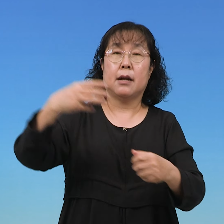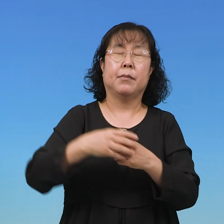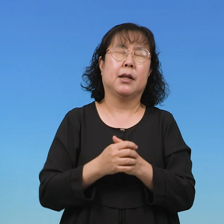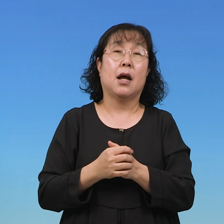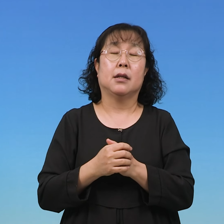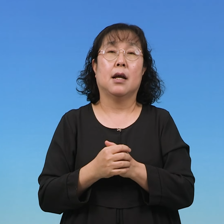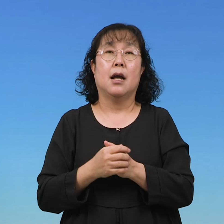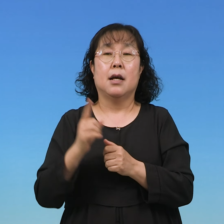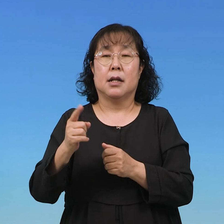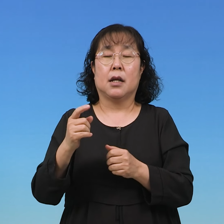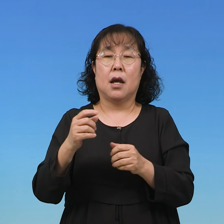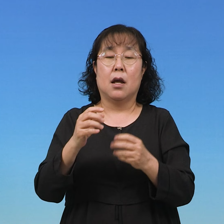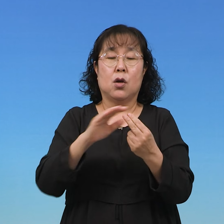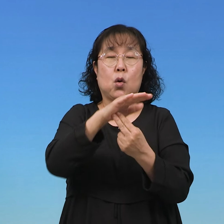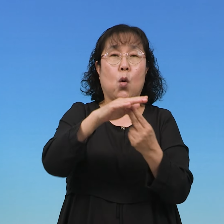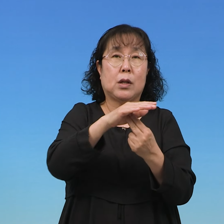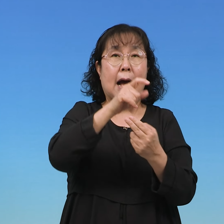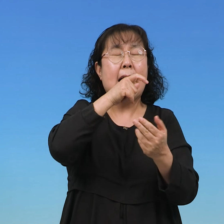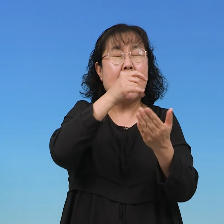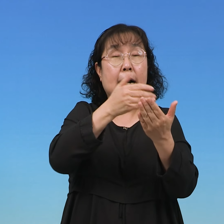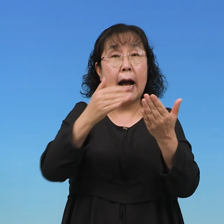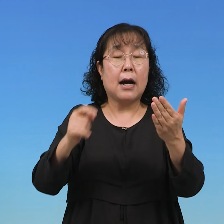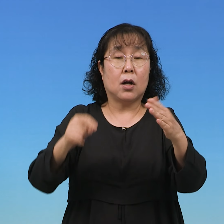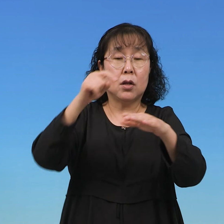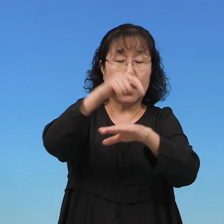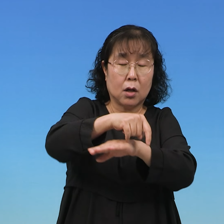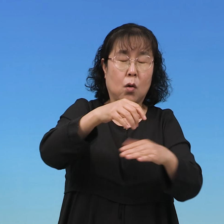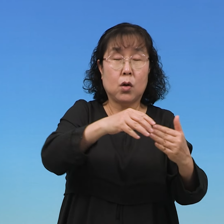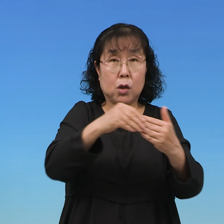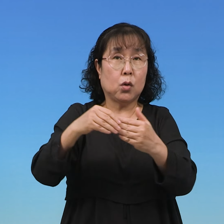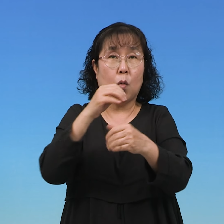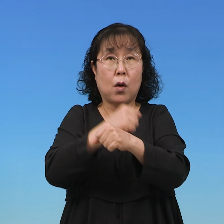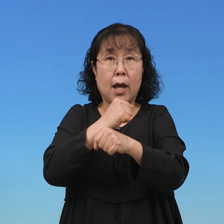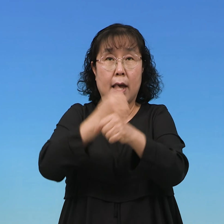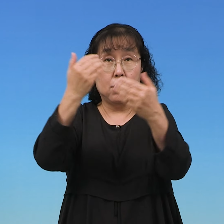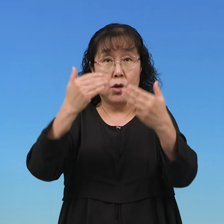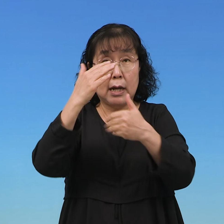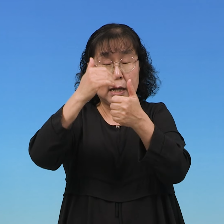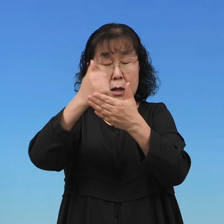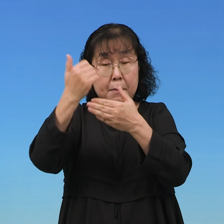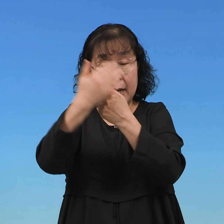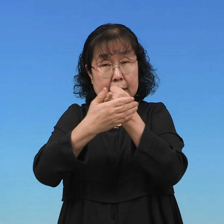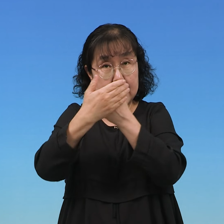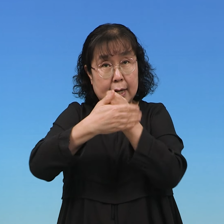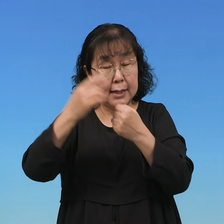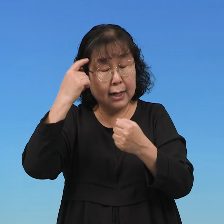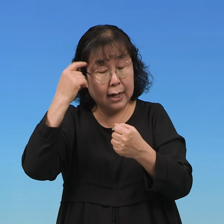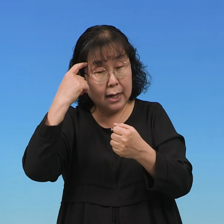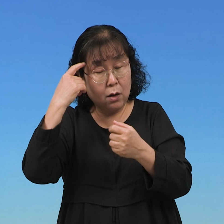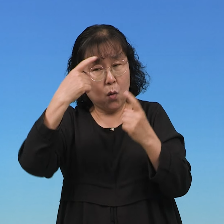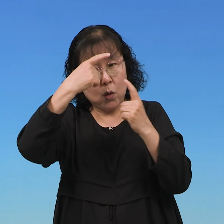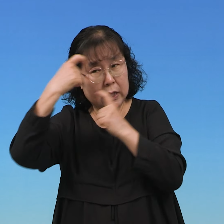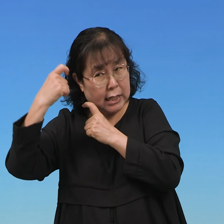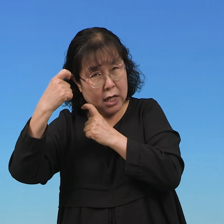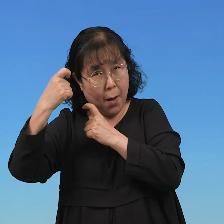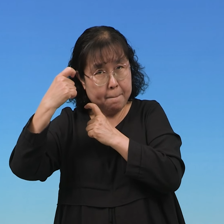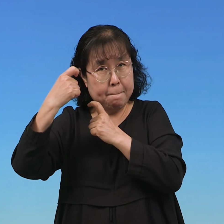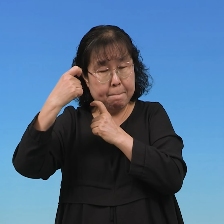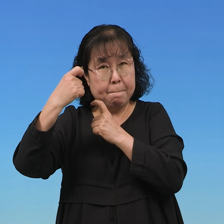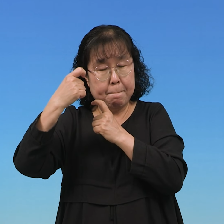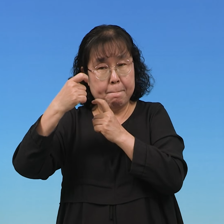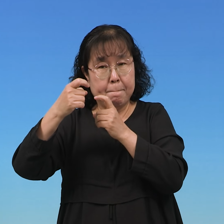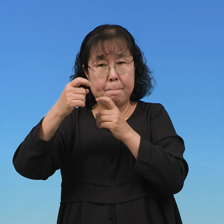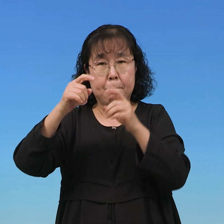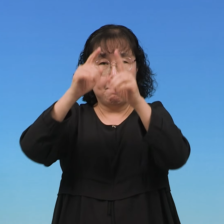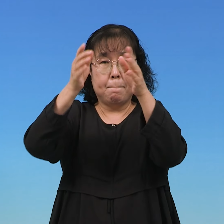이제 이렇게 무사히 요단강을 건널 수 있도록 인도해 주신 하나님 은혜를 생각하고 기념비를 세워요. 그리고